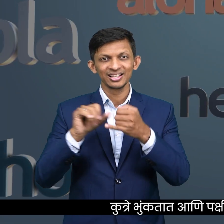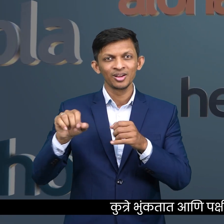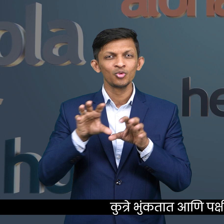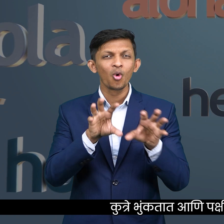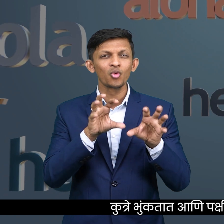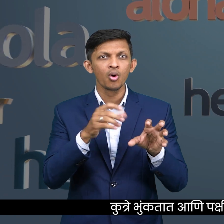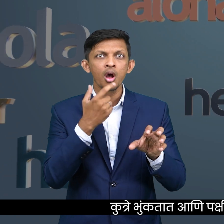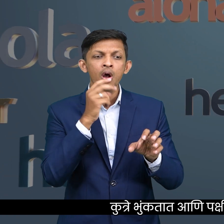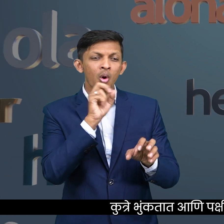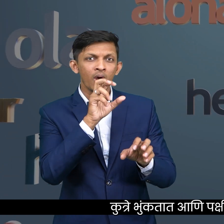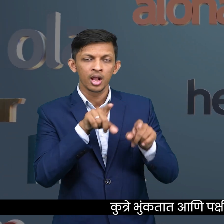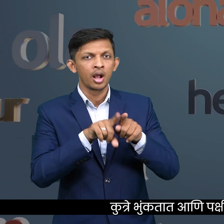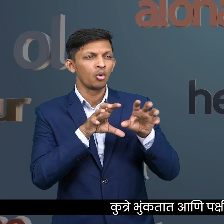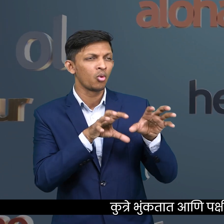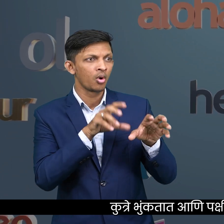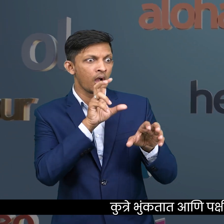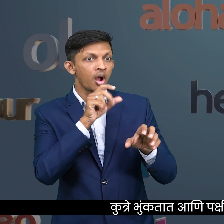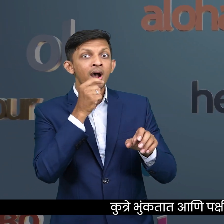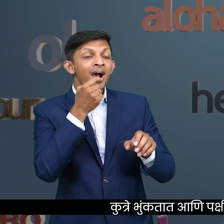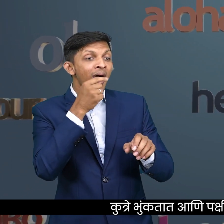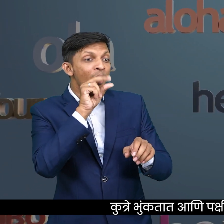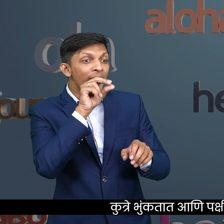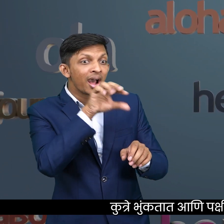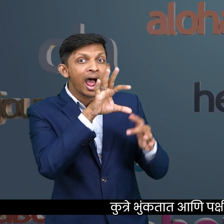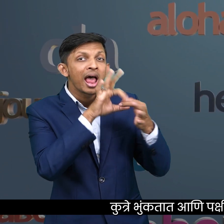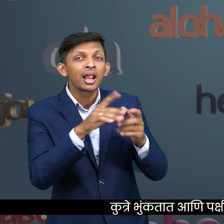आणि पक्षी किलबिल आवाज करतात,